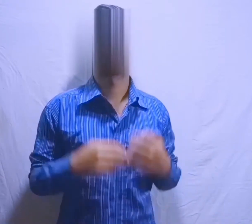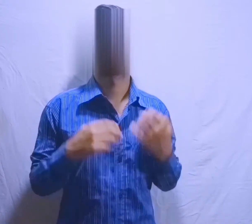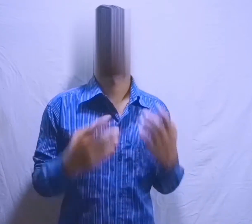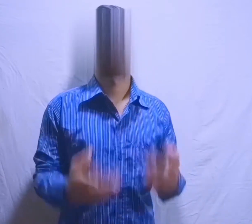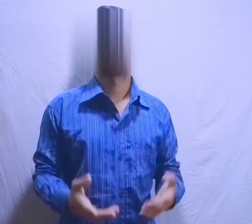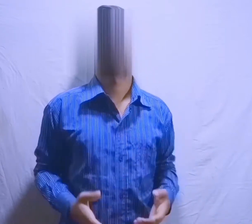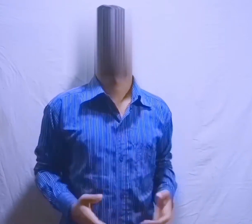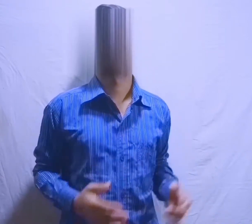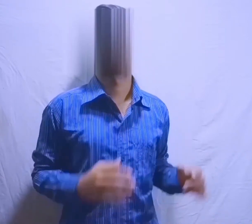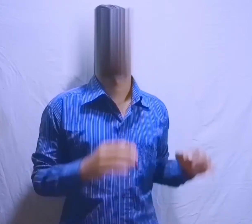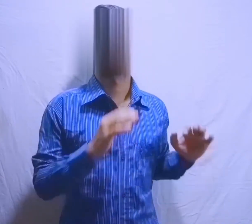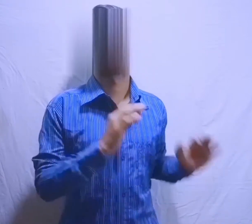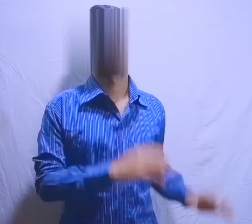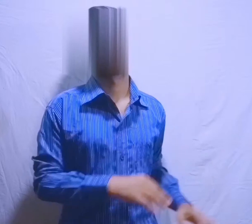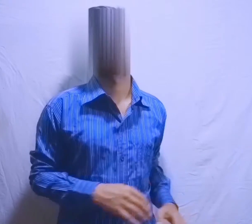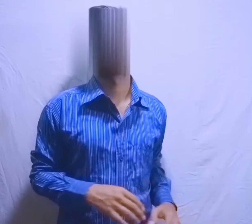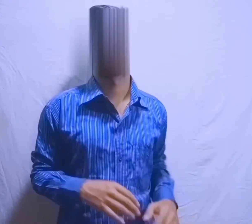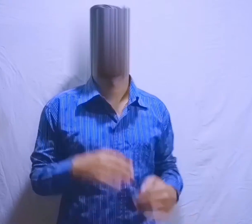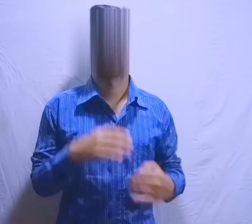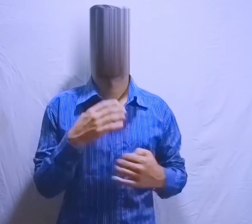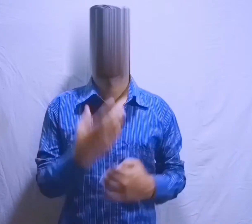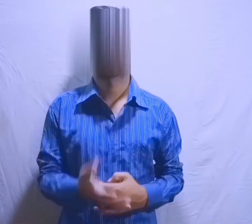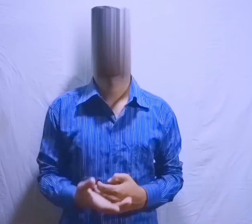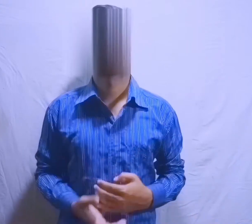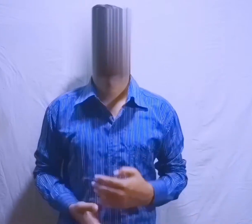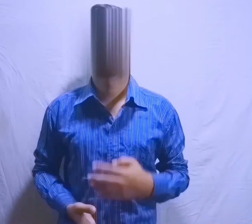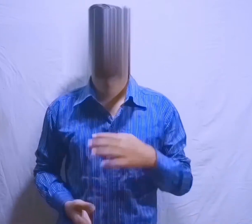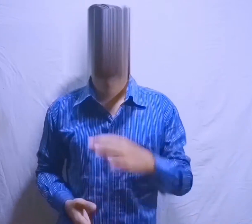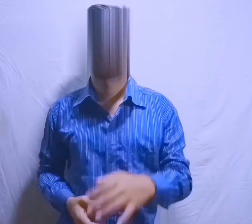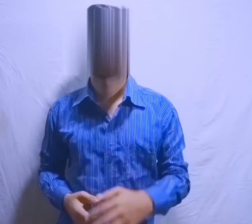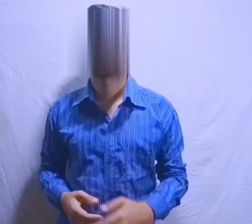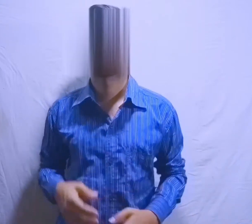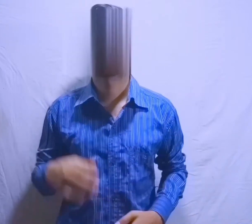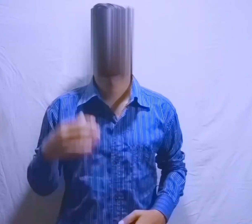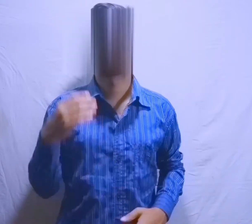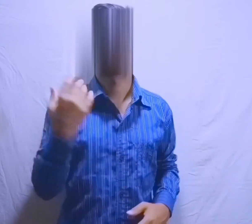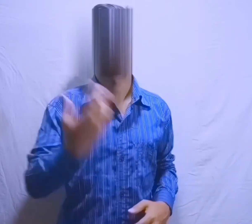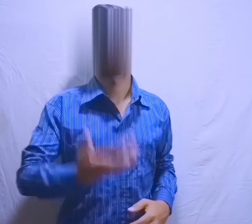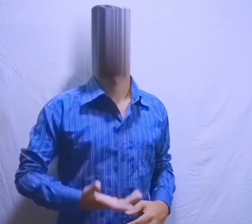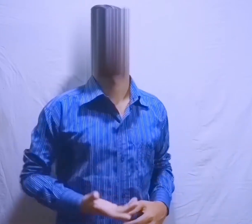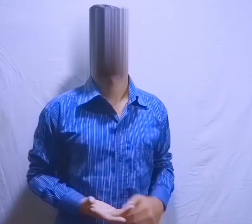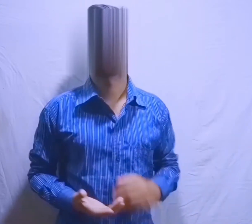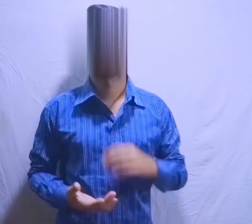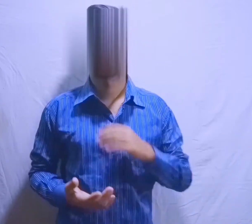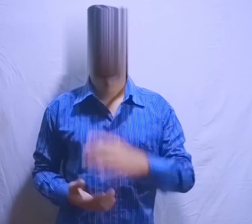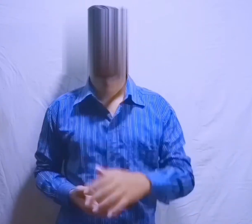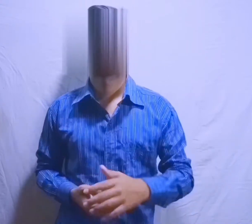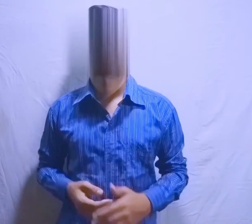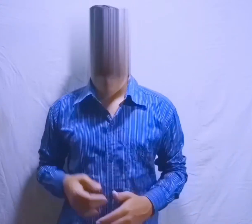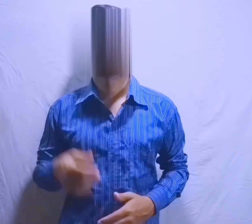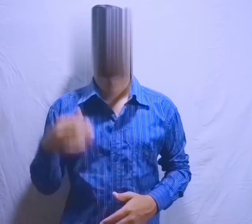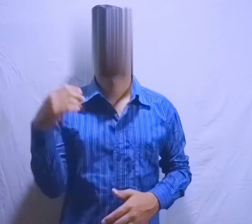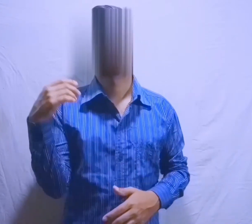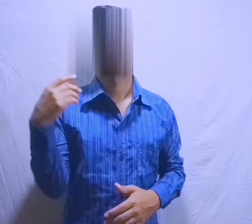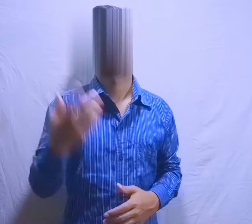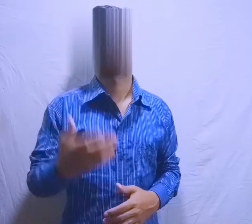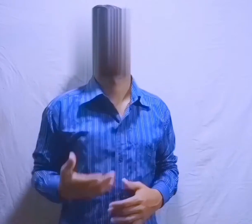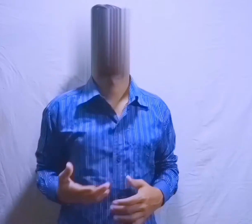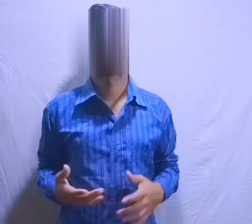বাড়ায়, ফলে ওজন সহজে নিয়ন্ত্রণে থাকে। আসুন এবার জেনে নেওয়া যাক কিভাবে বানাবেন এই পানীয়। প্রণালী: 1 চামচ